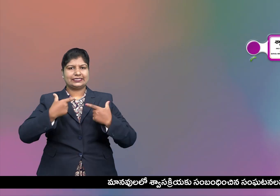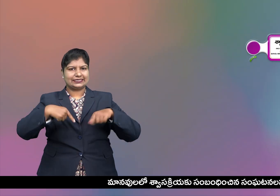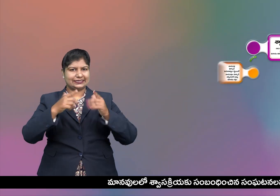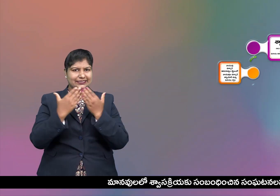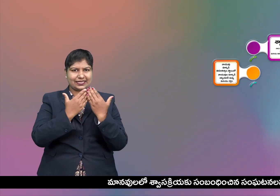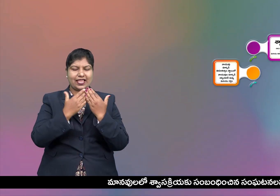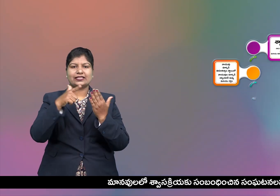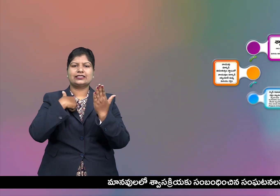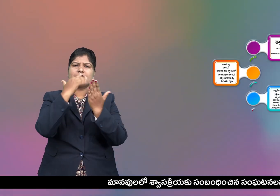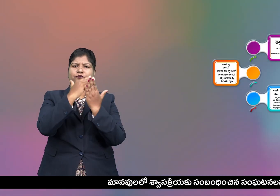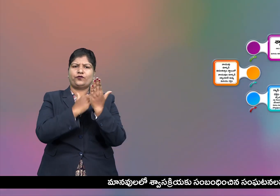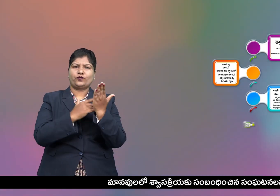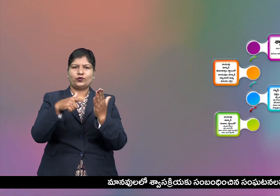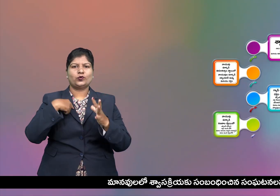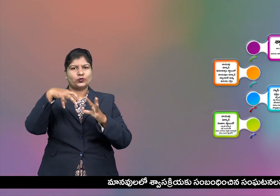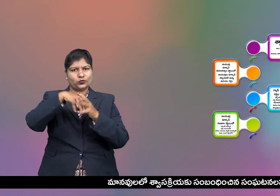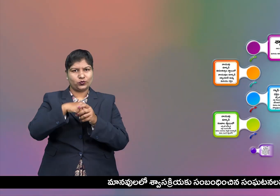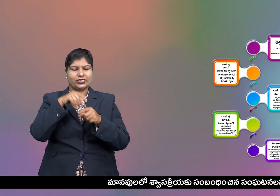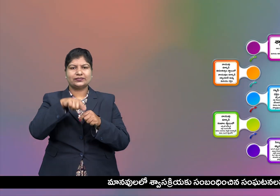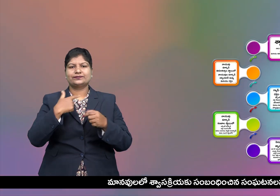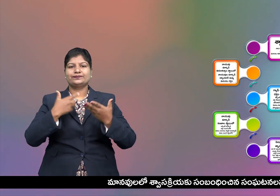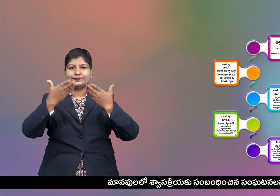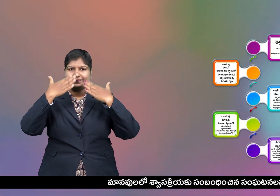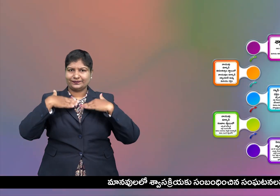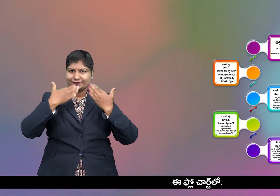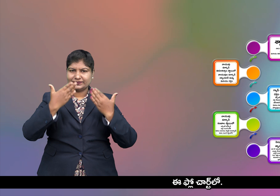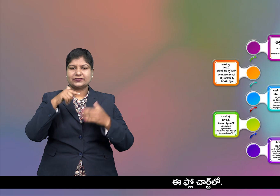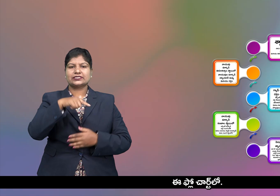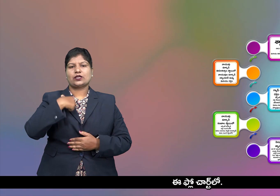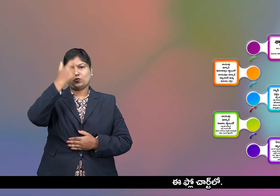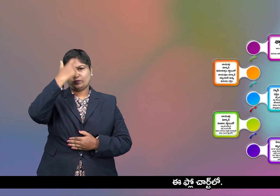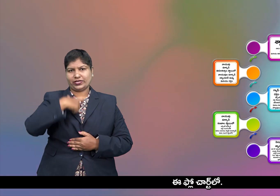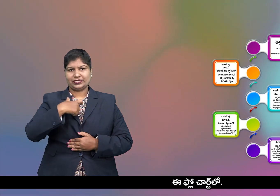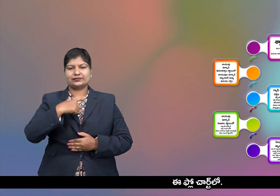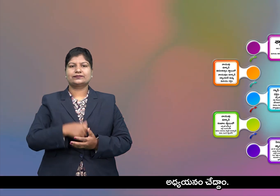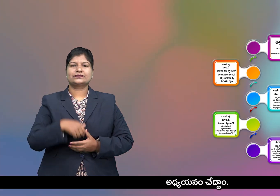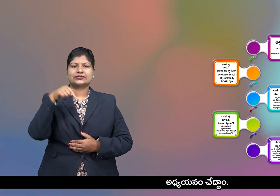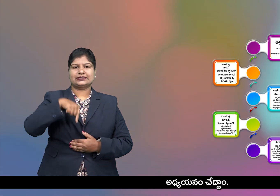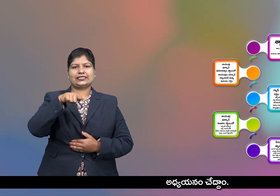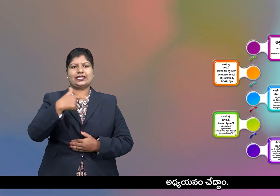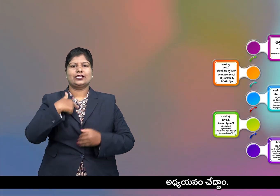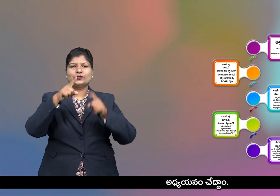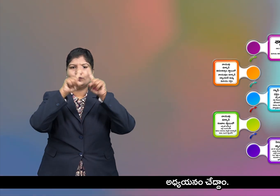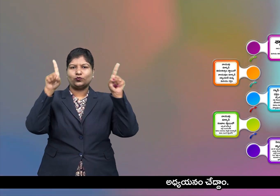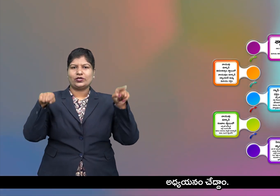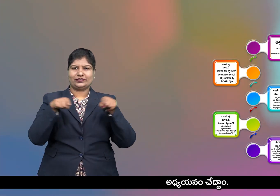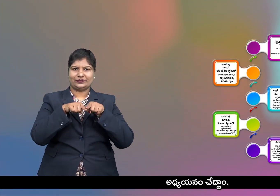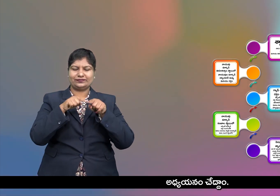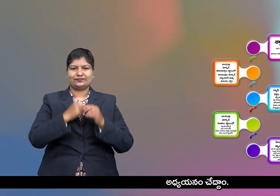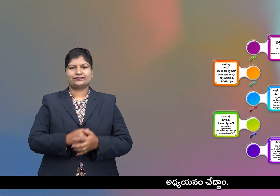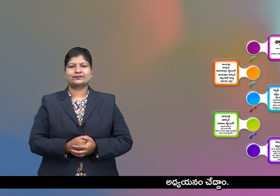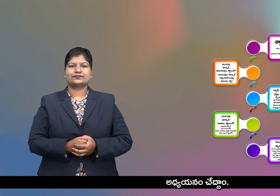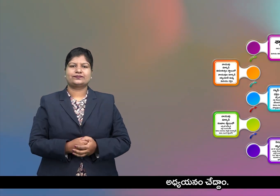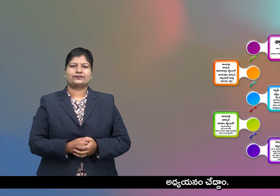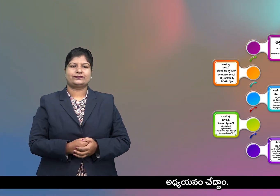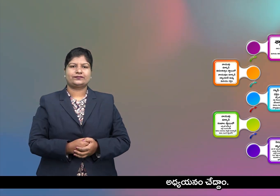మానవులలో శ్వాసక్రియకు సంబంధించిన సంఘటనలను ఈ ఫ్లో చార్టులో అధ్యయనం చేద్దాం.